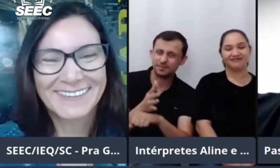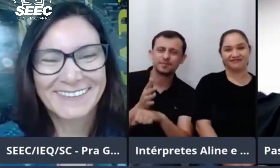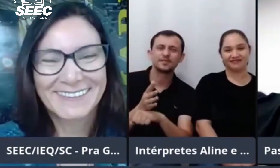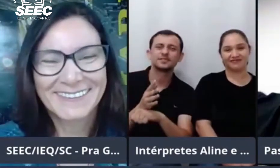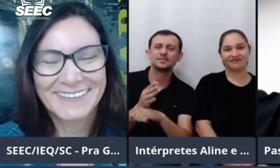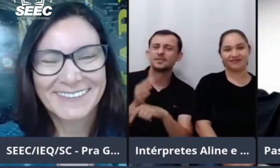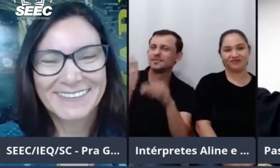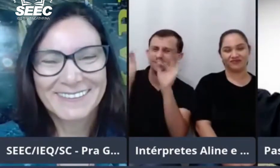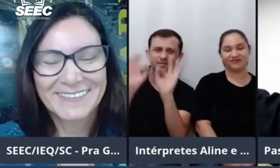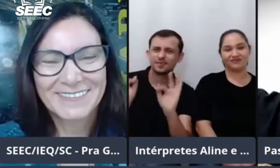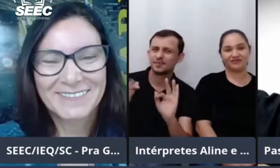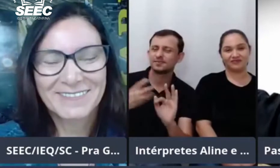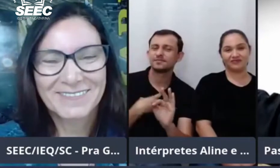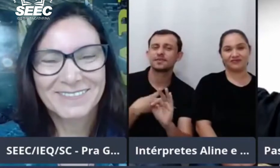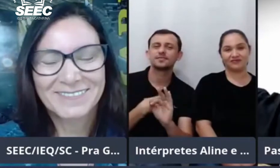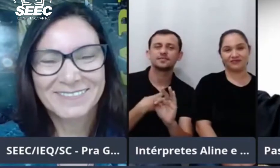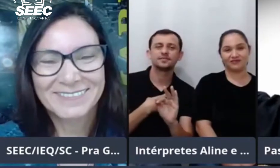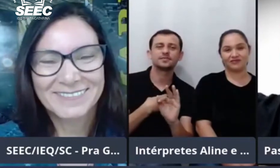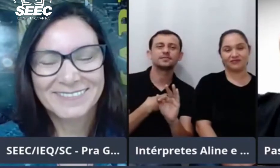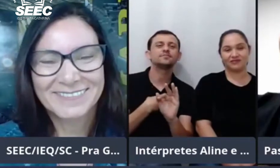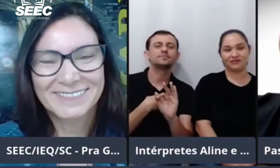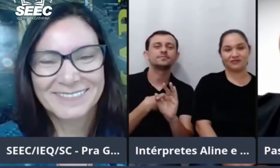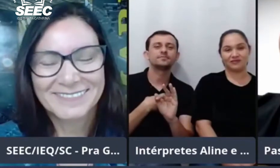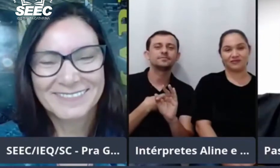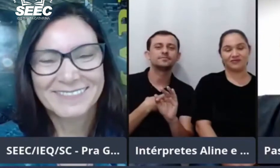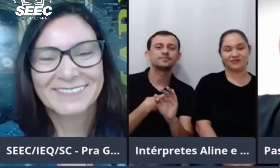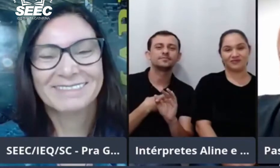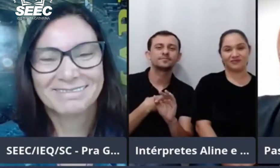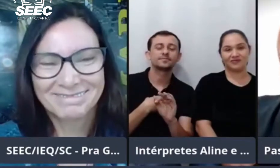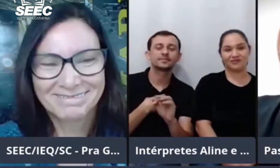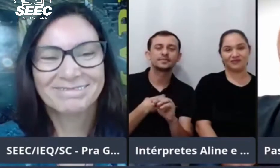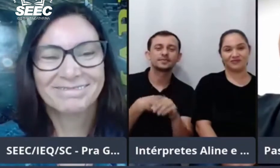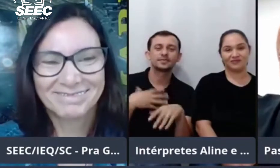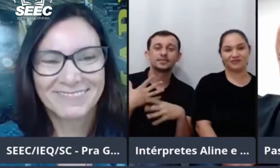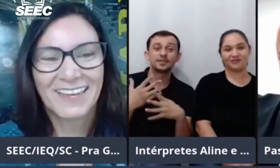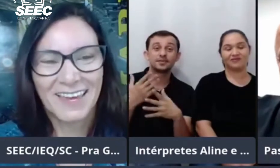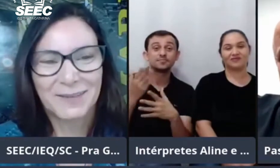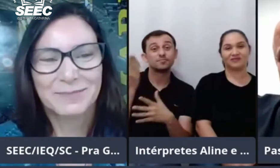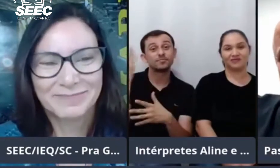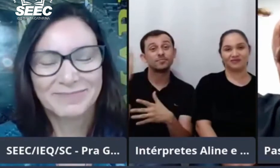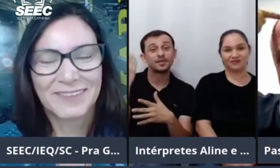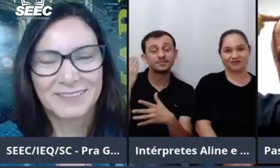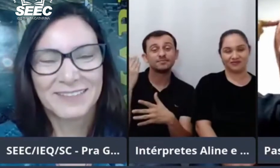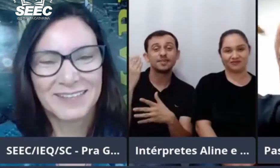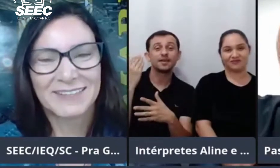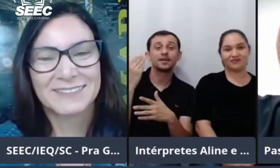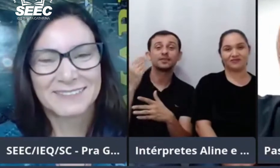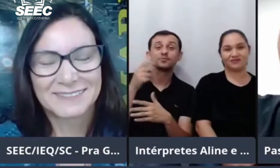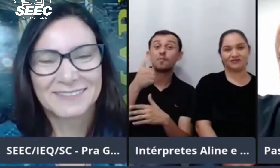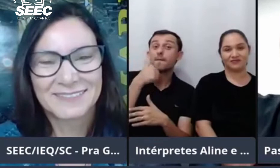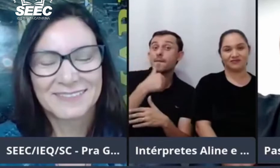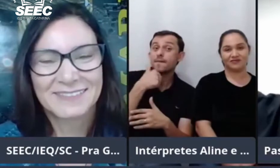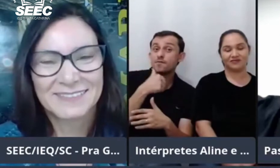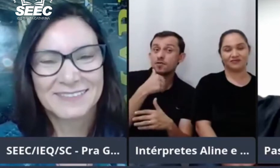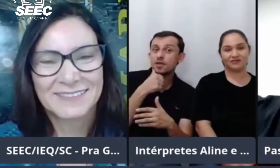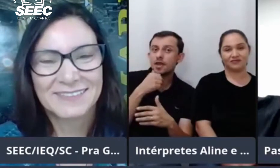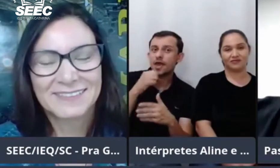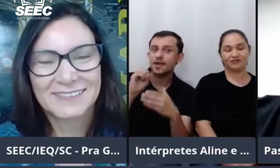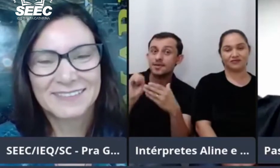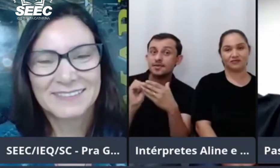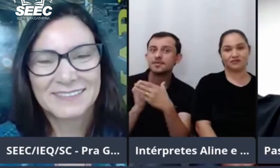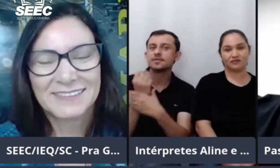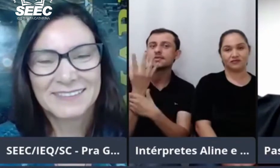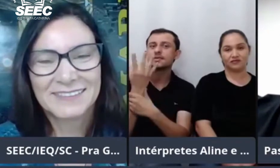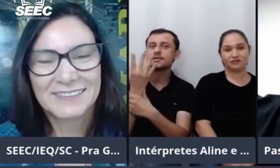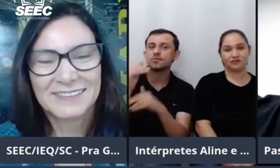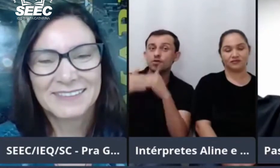Parece que a gente revive aquelas primeiras experiências da fundadora da nossa igreja, né? Pagando um preço pelas almas, né? E hoje, com